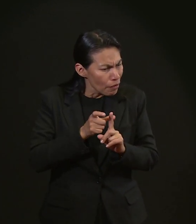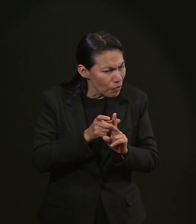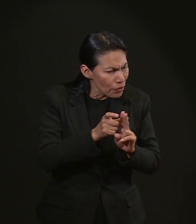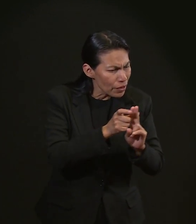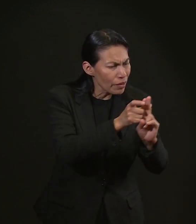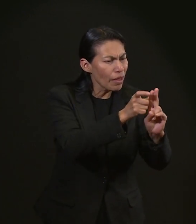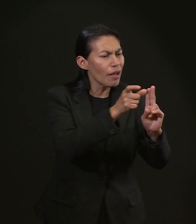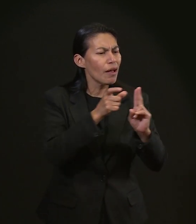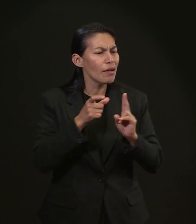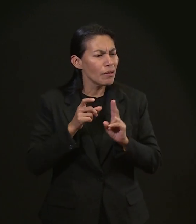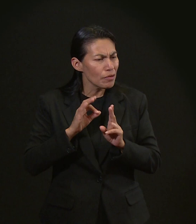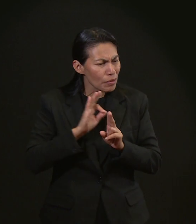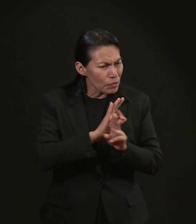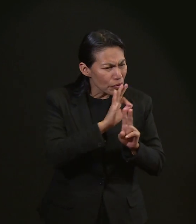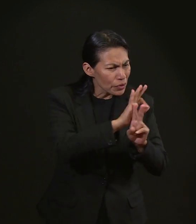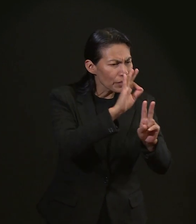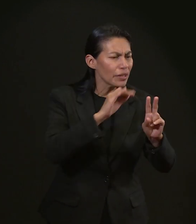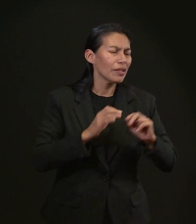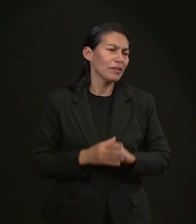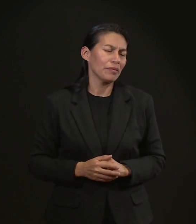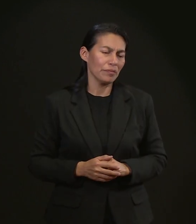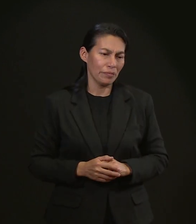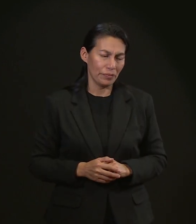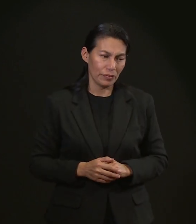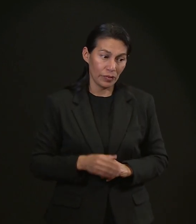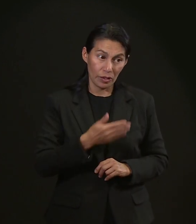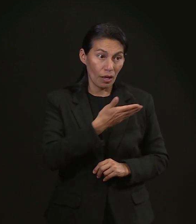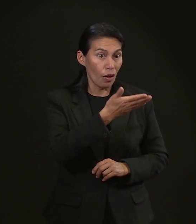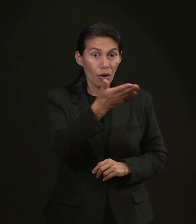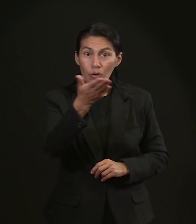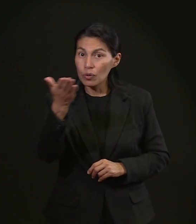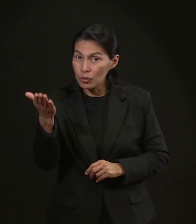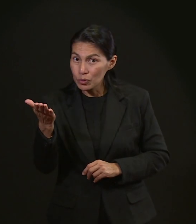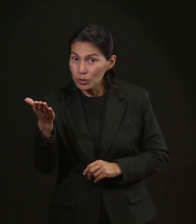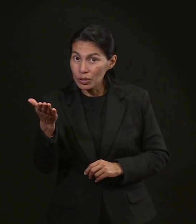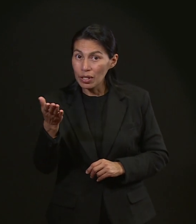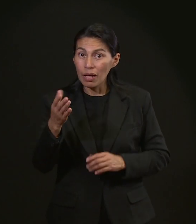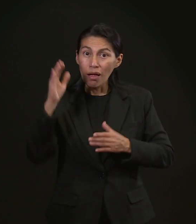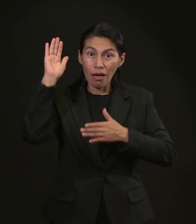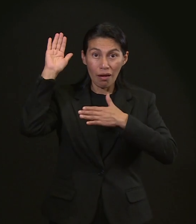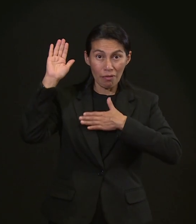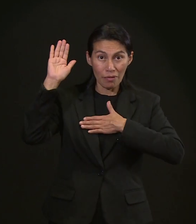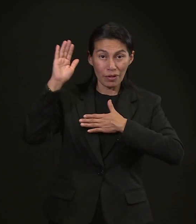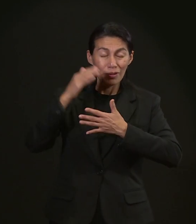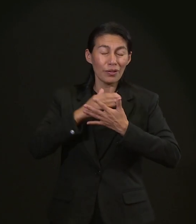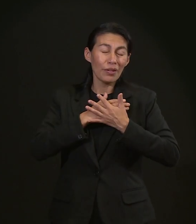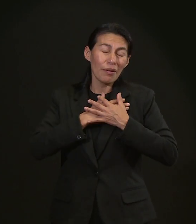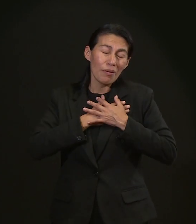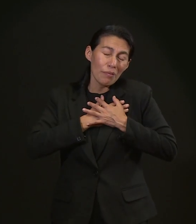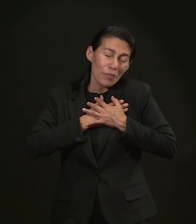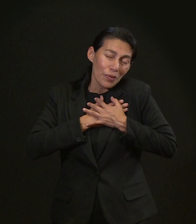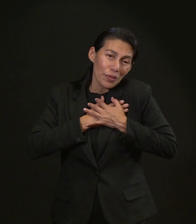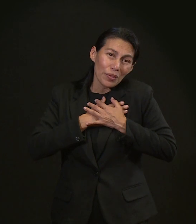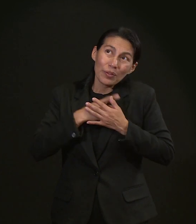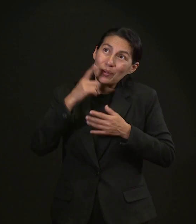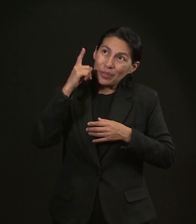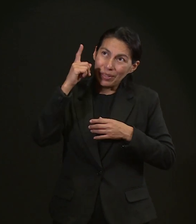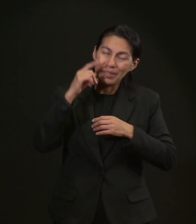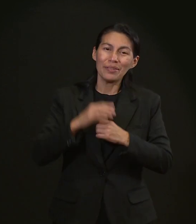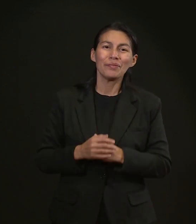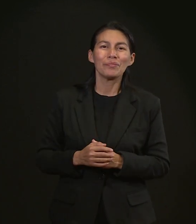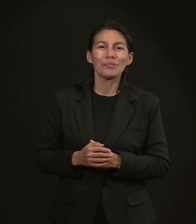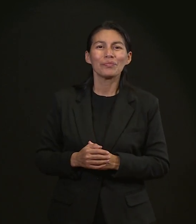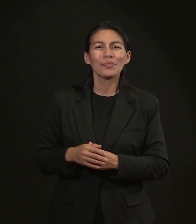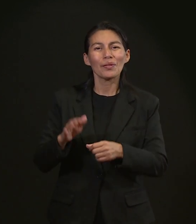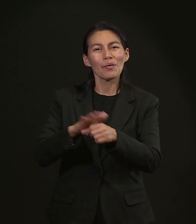velará por ustedes y con todos los demás que hagamos un pacto de amor con él por